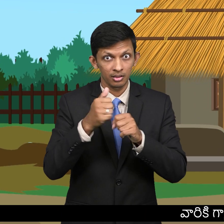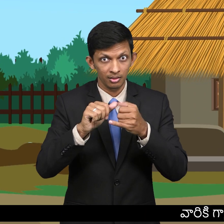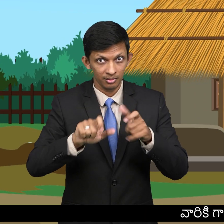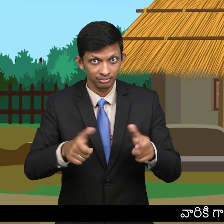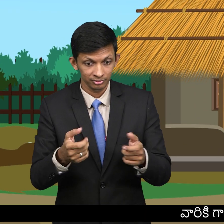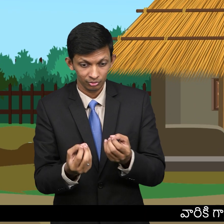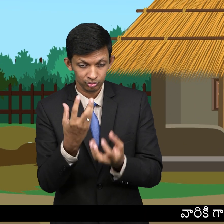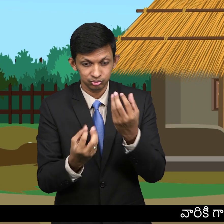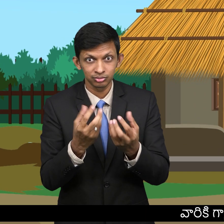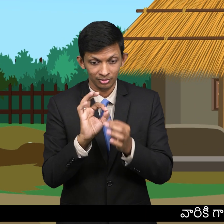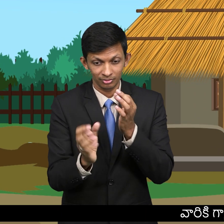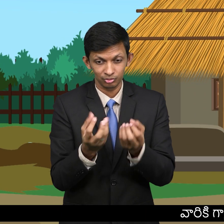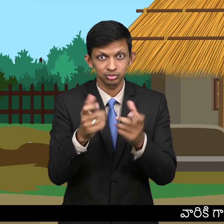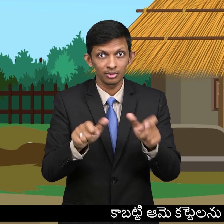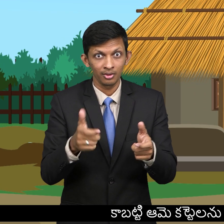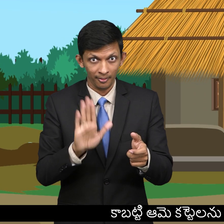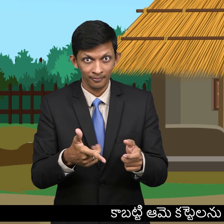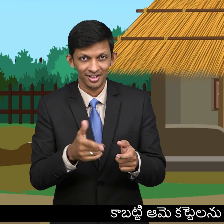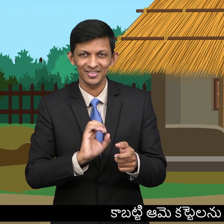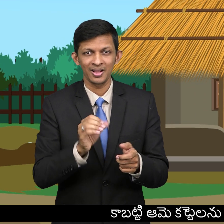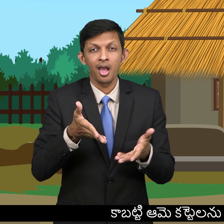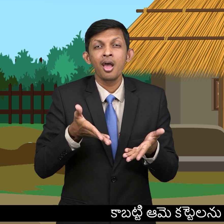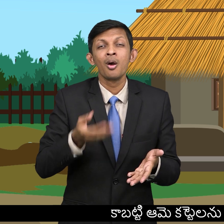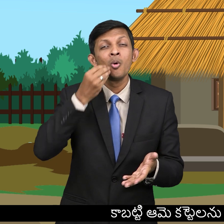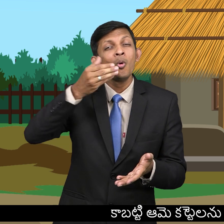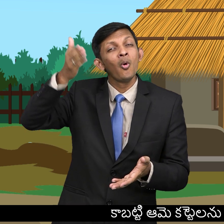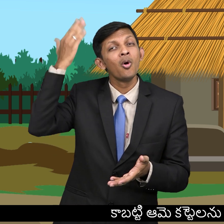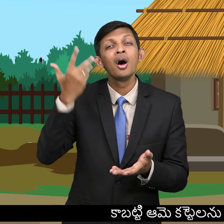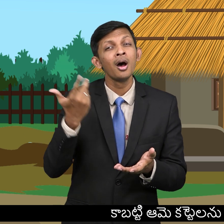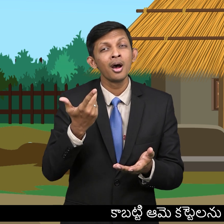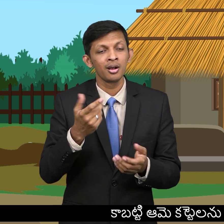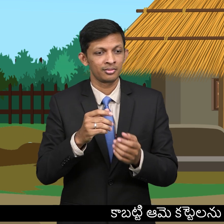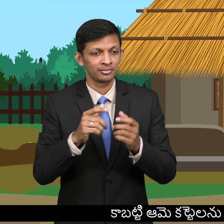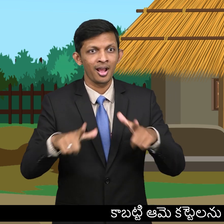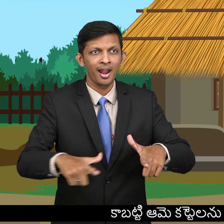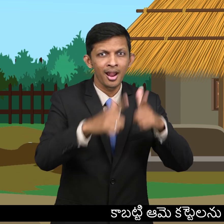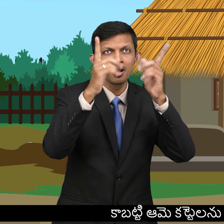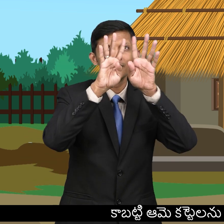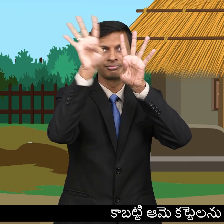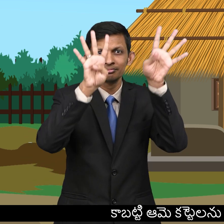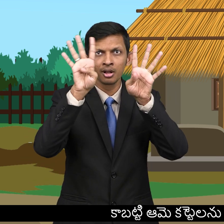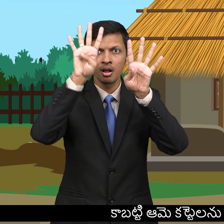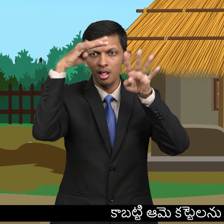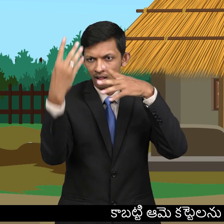వారికి గ్యాస్ స్టవ్వులు లేవు కాబట్టి ఆమె కట్టెలను ఉపయోగించి వంట